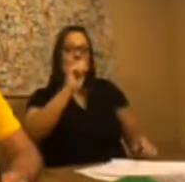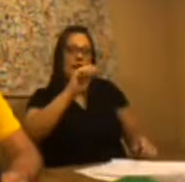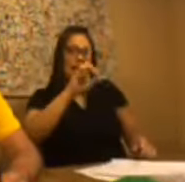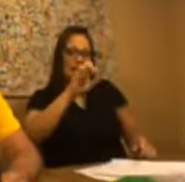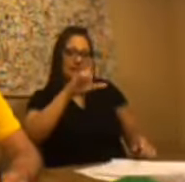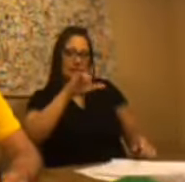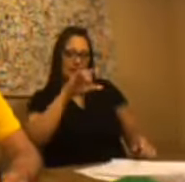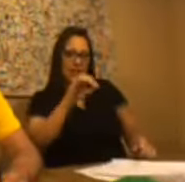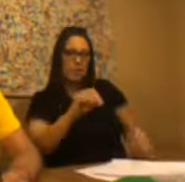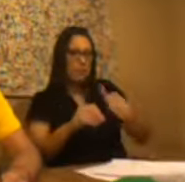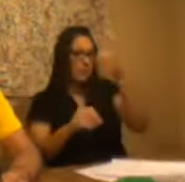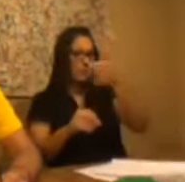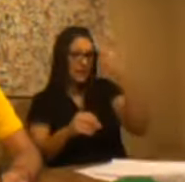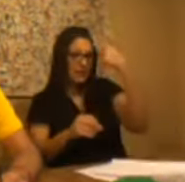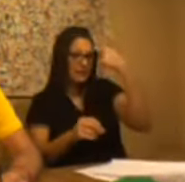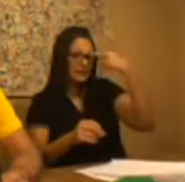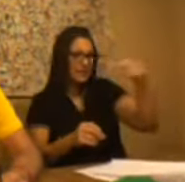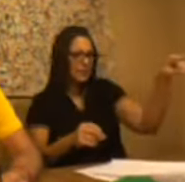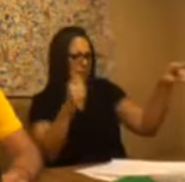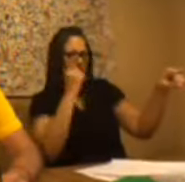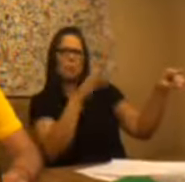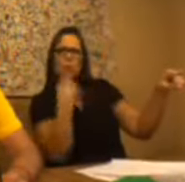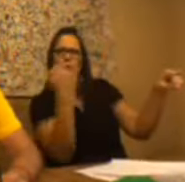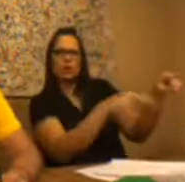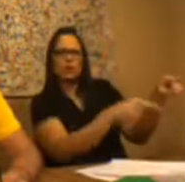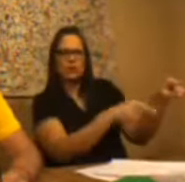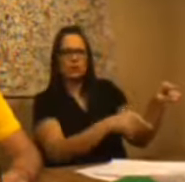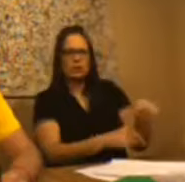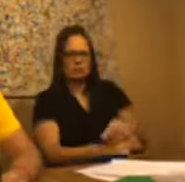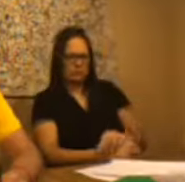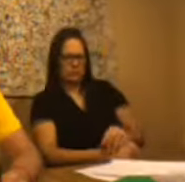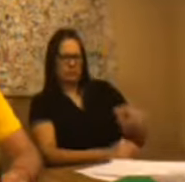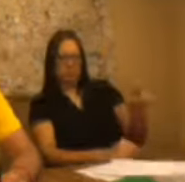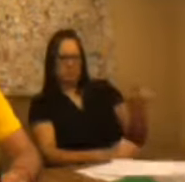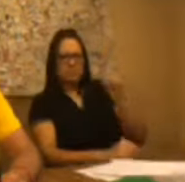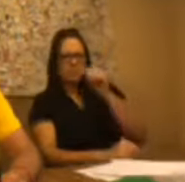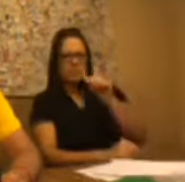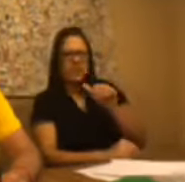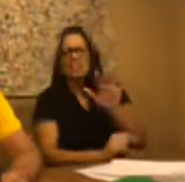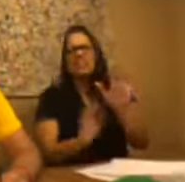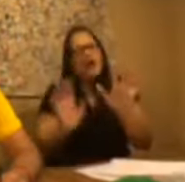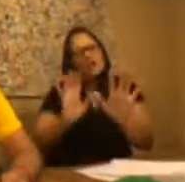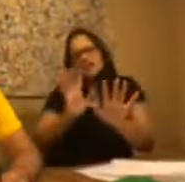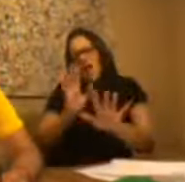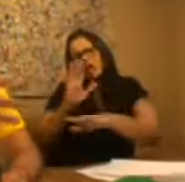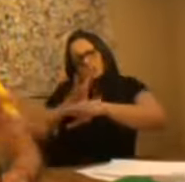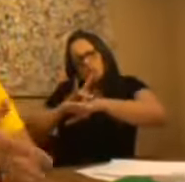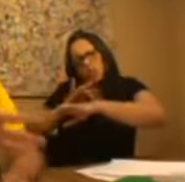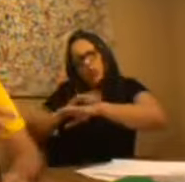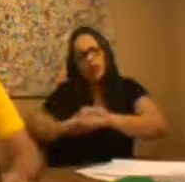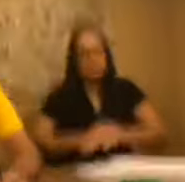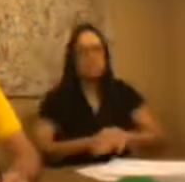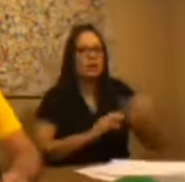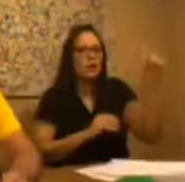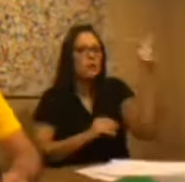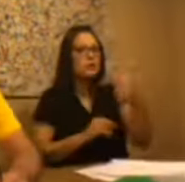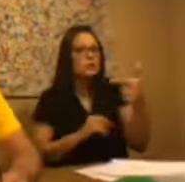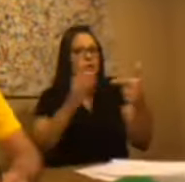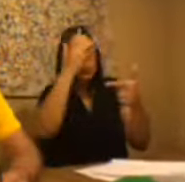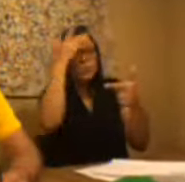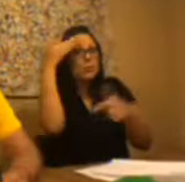nem falar na hora estava com problemas de saúde não vamos forçar a barra isso porque seja agora uma segunda pessoa